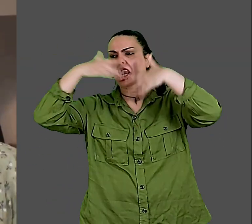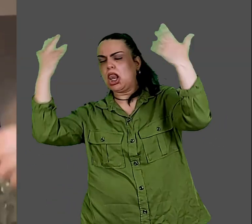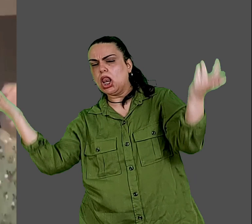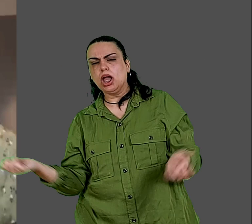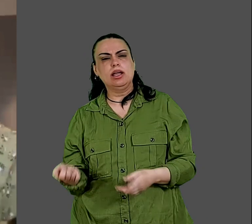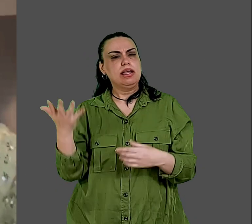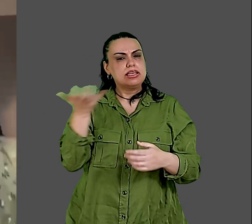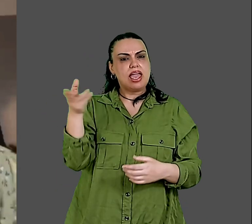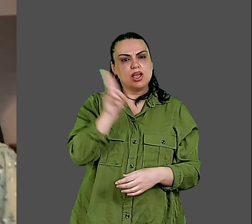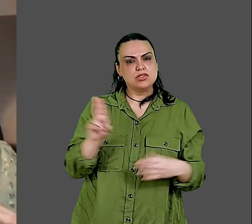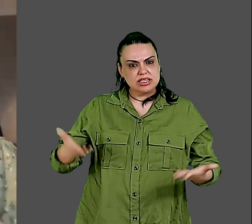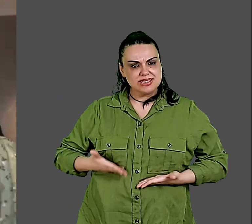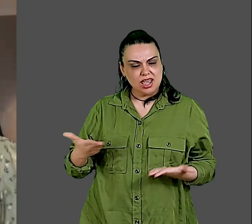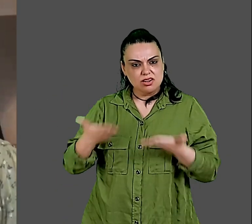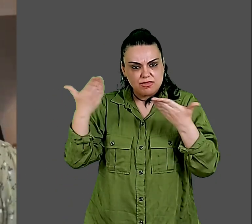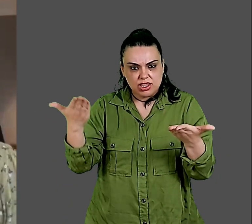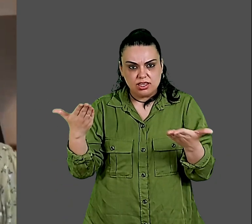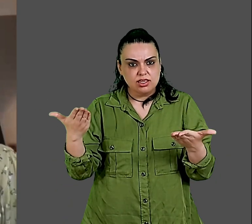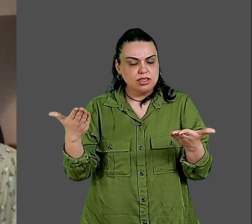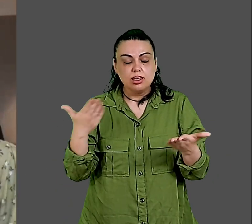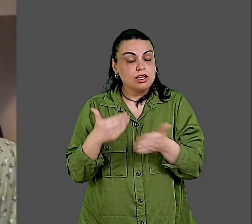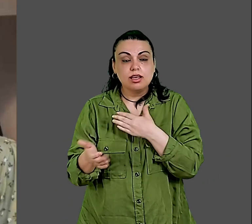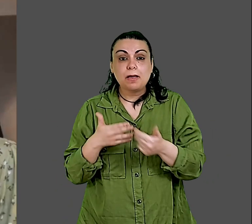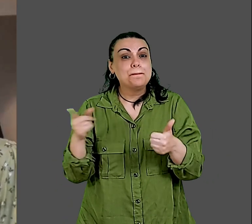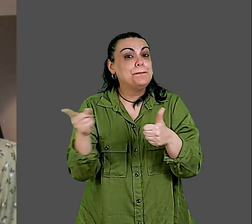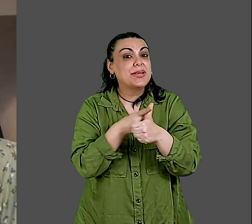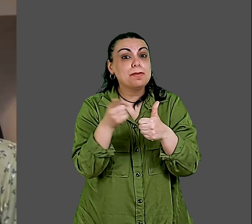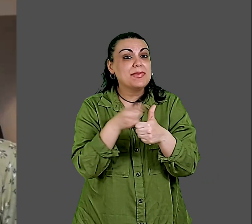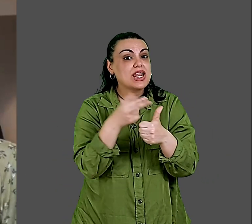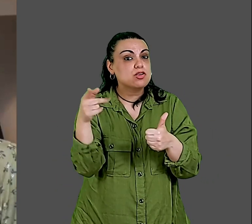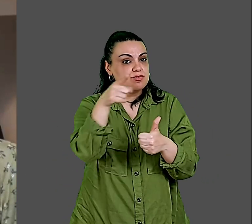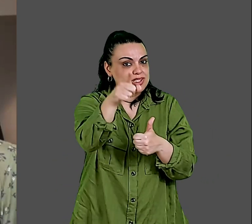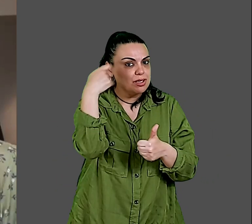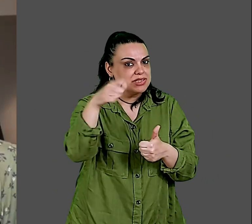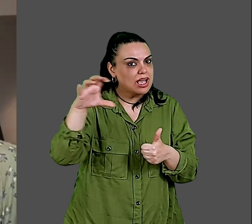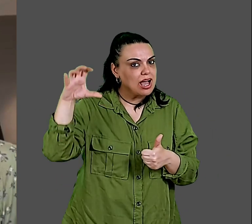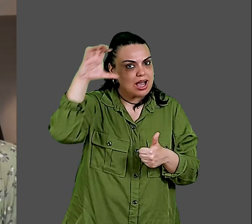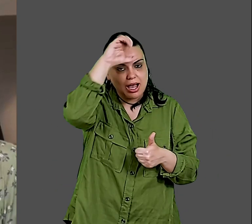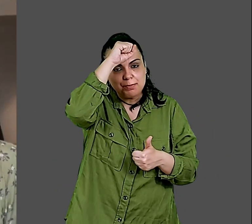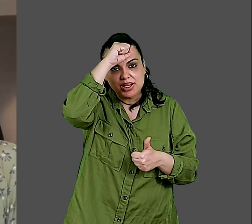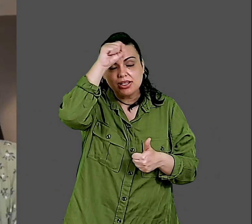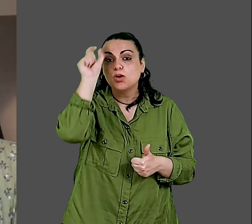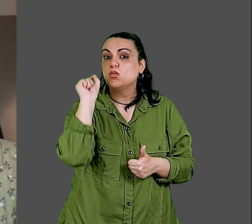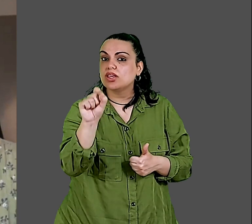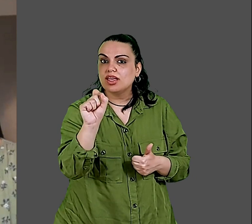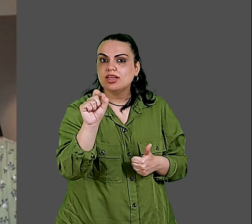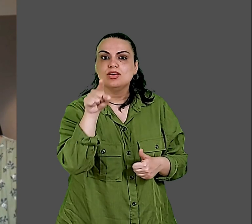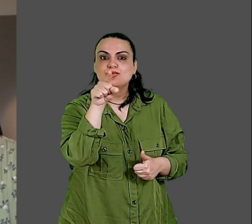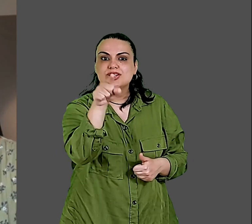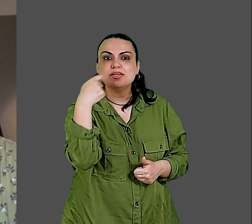ser útil, de querer servir, seja quem for, a primeira coisa que você precisa aprender é essa. Você precisa identificar